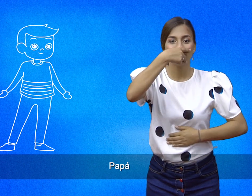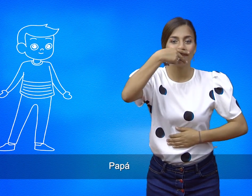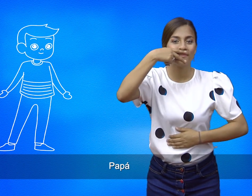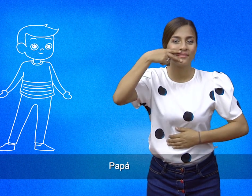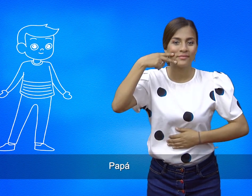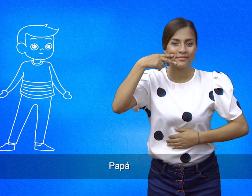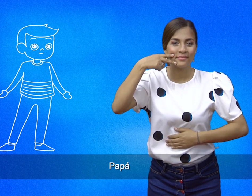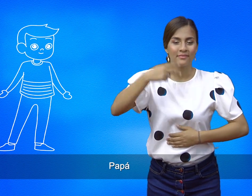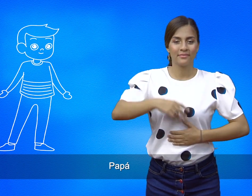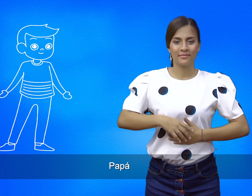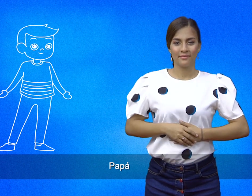Papá.